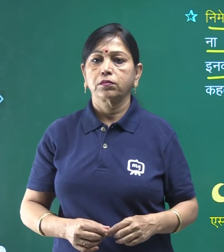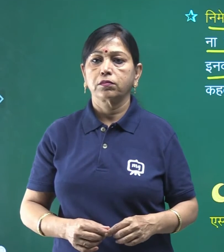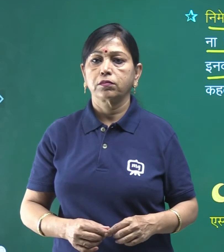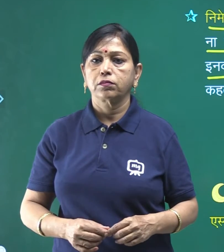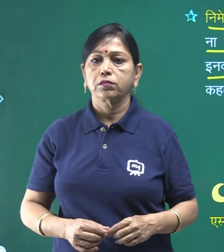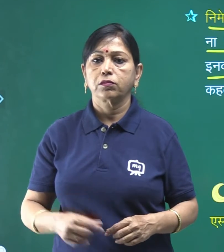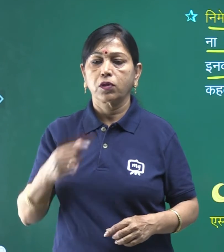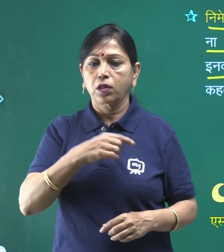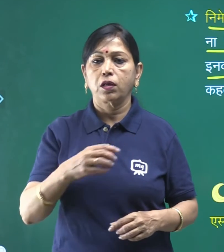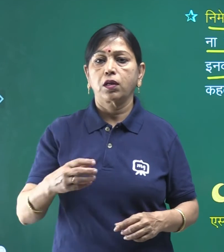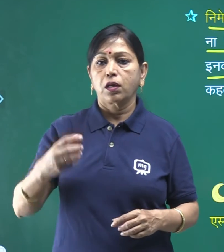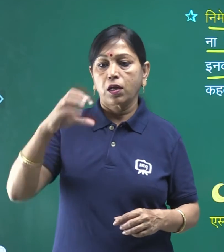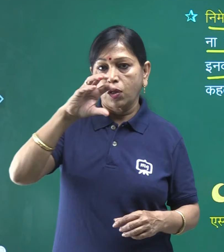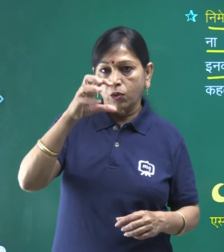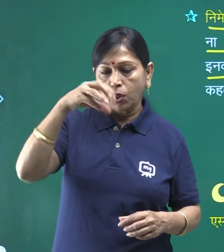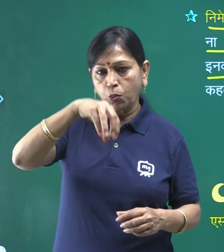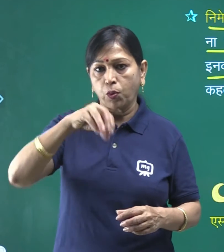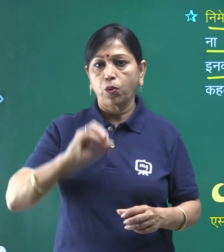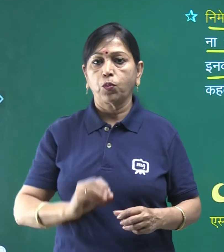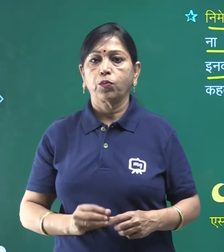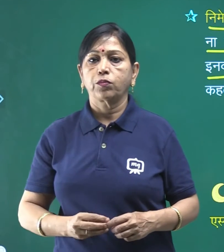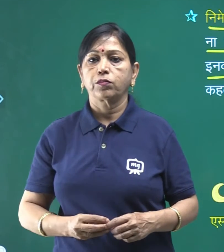इनके देगुआ को